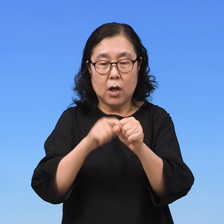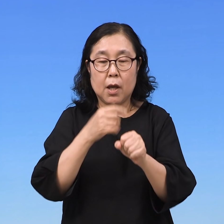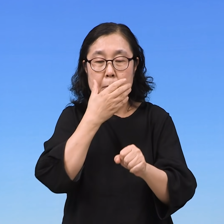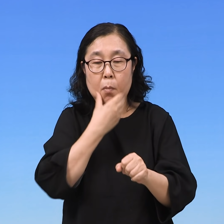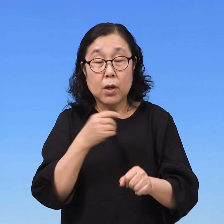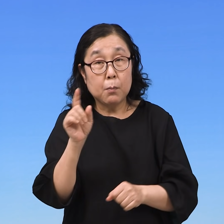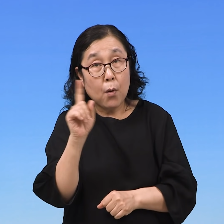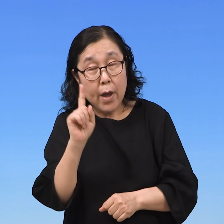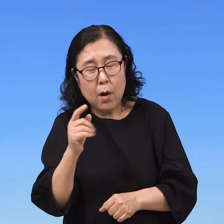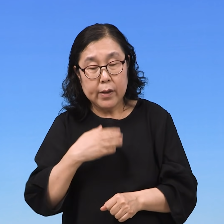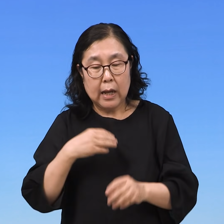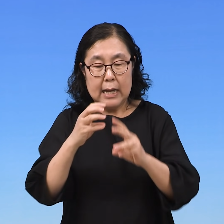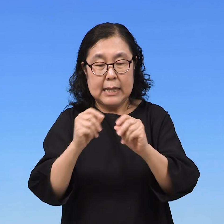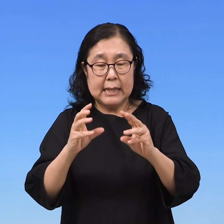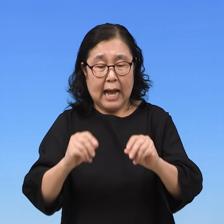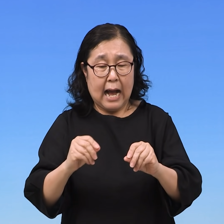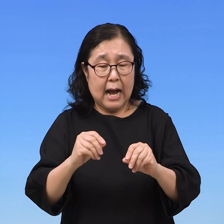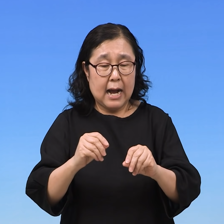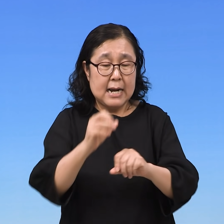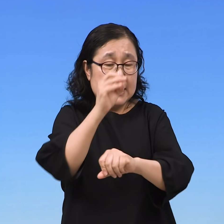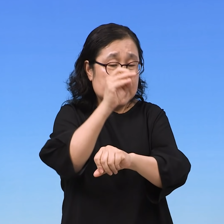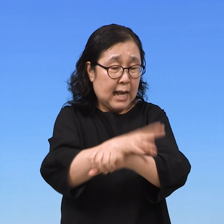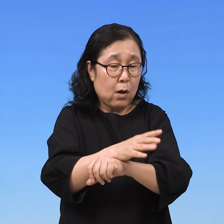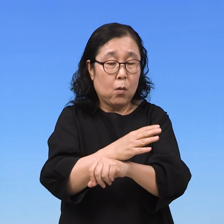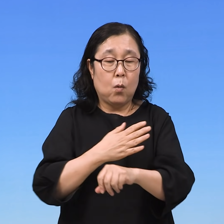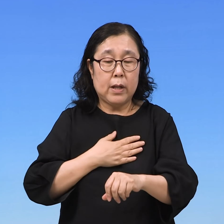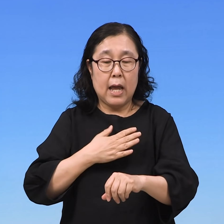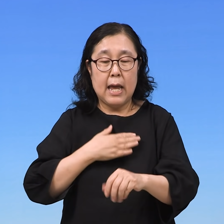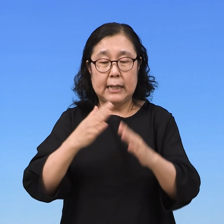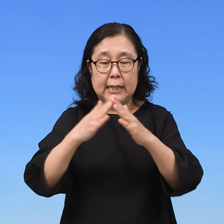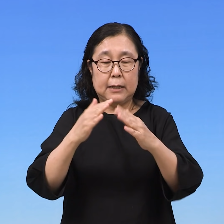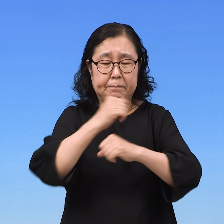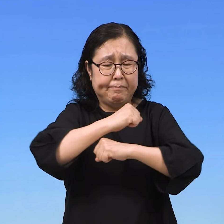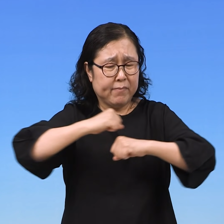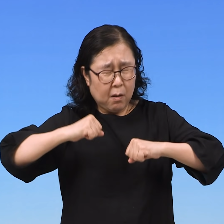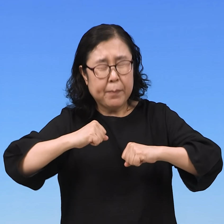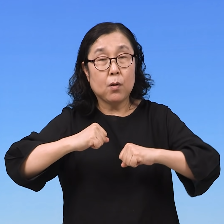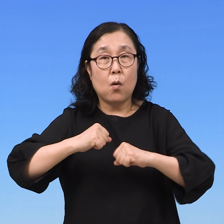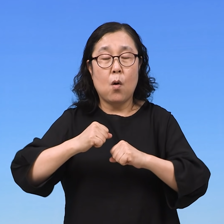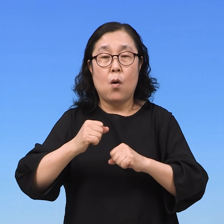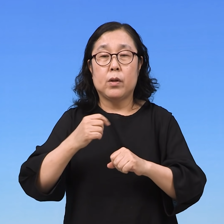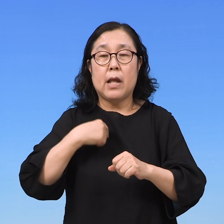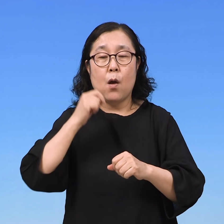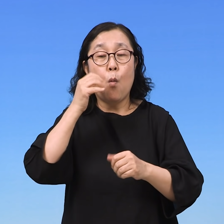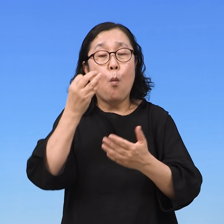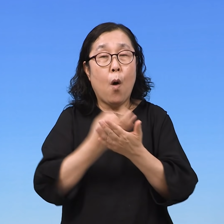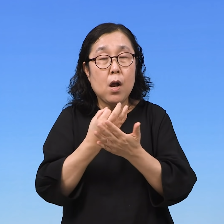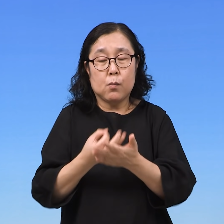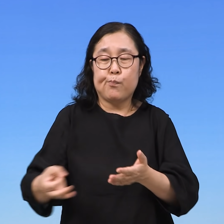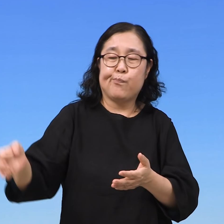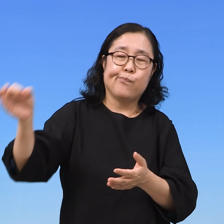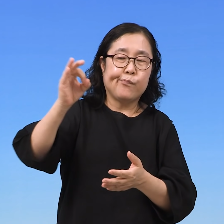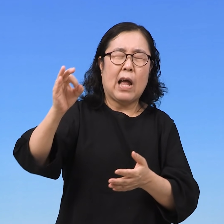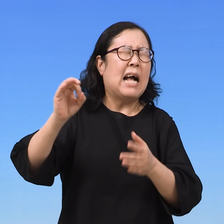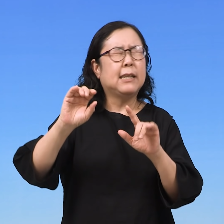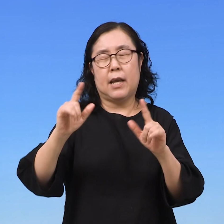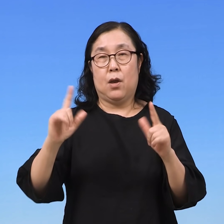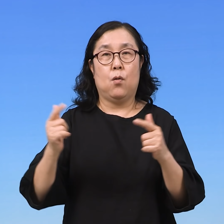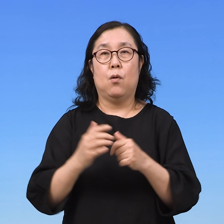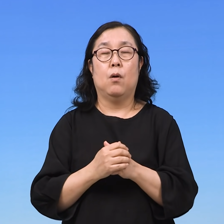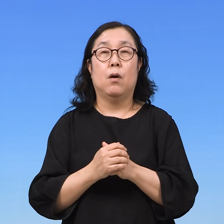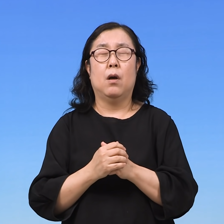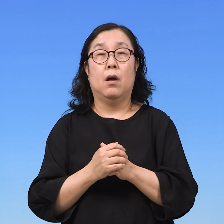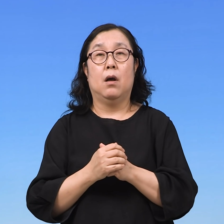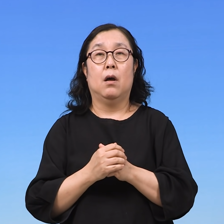뭡니까? 땅 사고 평수 넓히고 월급 오르는 게 아니라 위기를 만난 주변 사람들에